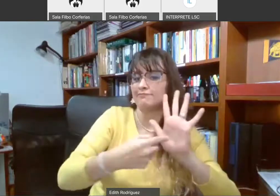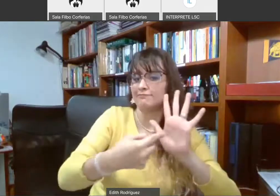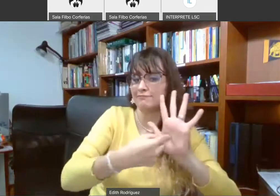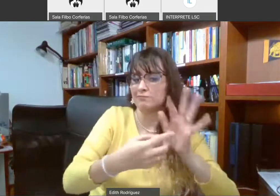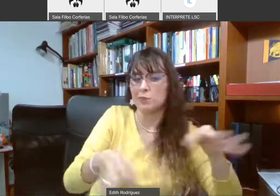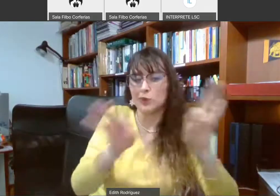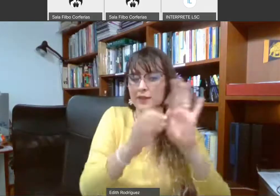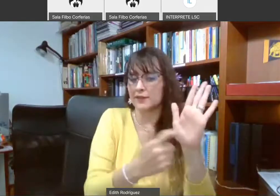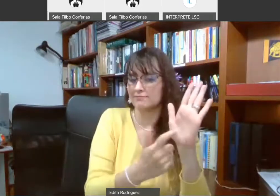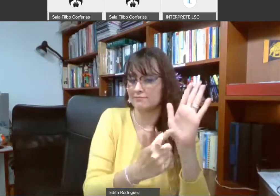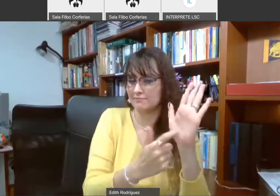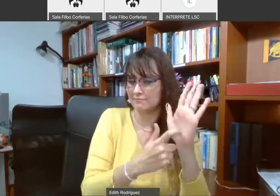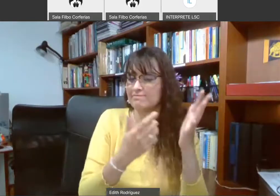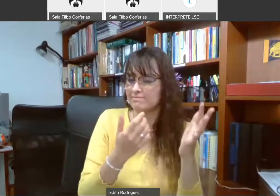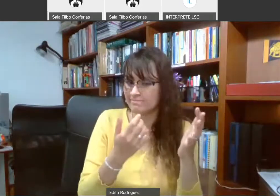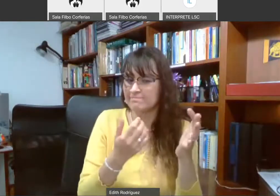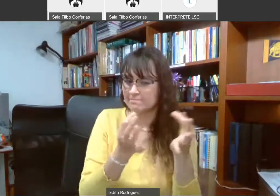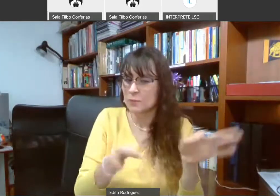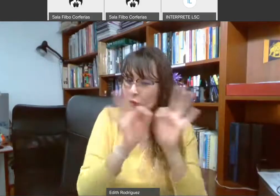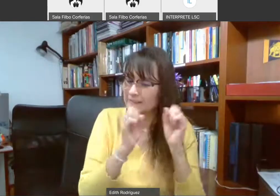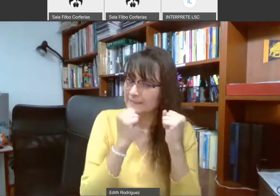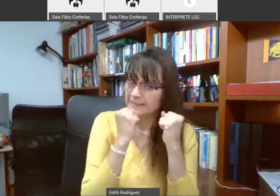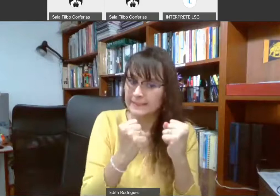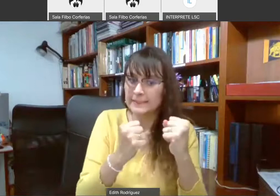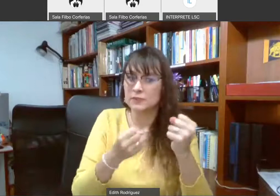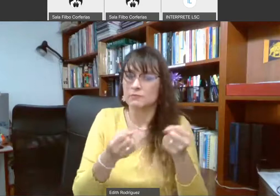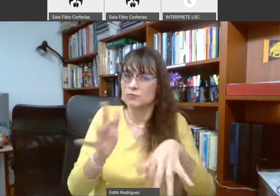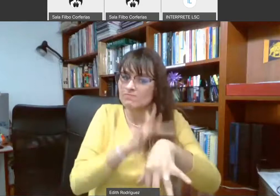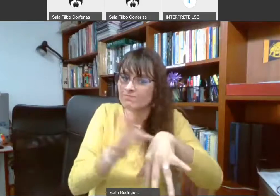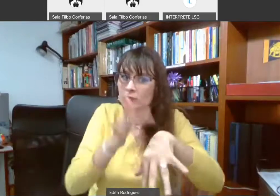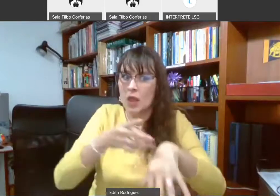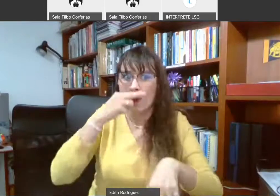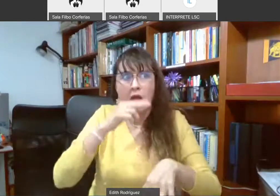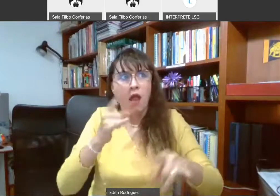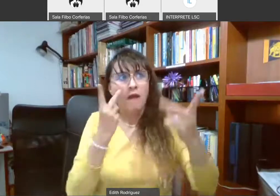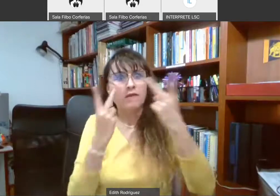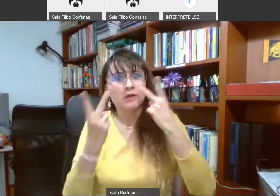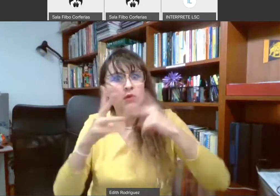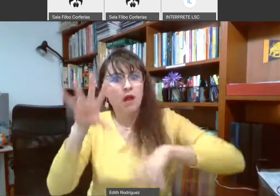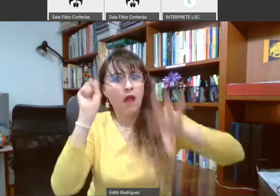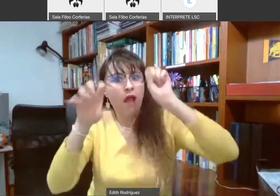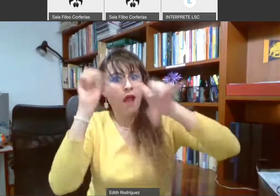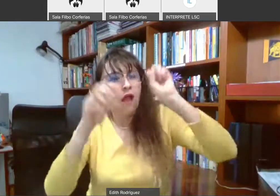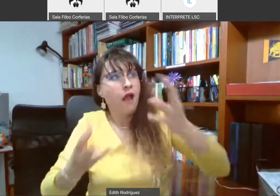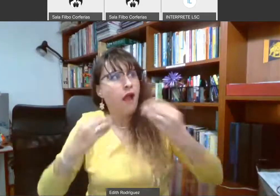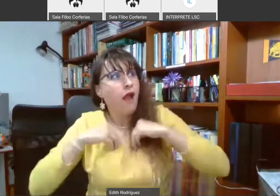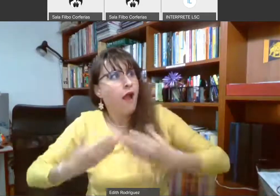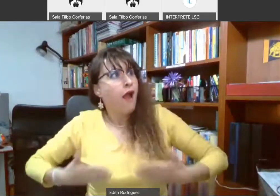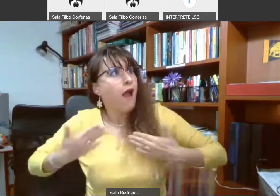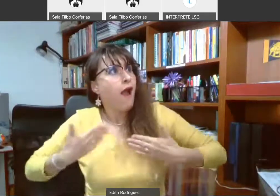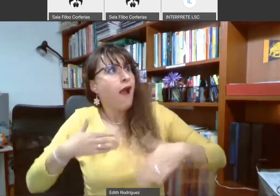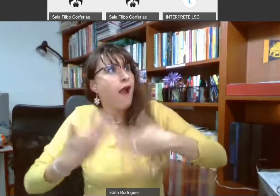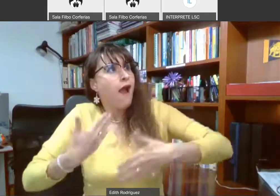Como anteriormente les había explicado, la lengua de señas es la primera lengua de las personas sordas. Entonces es muy importante que todo esto se